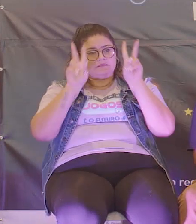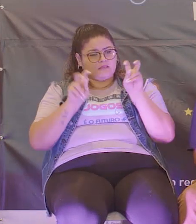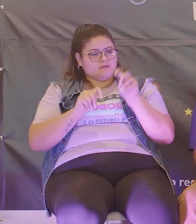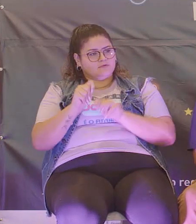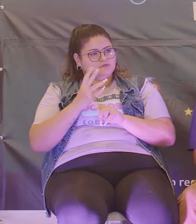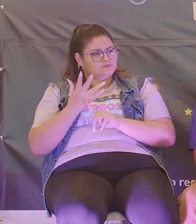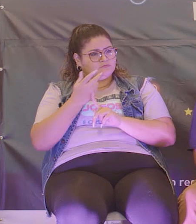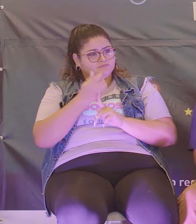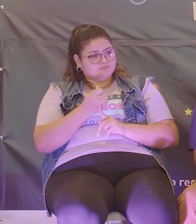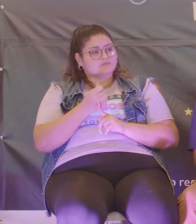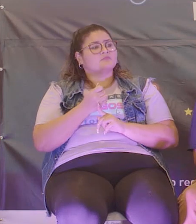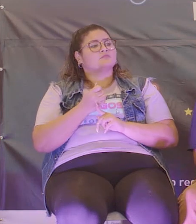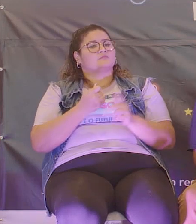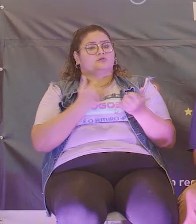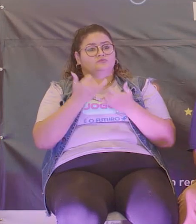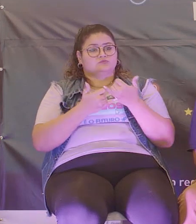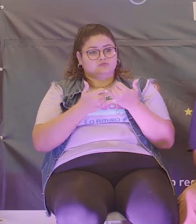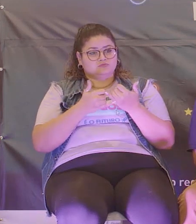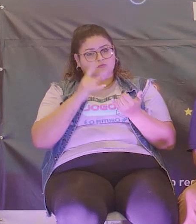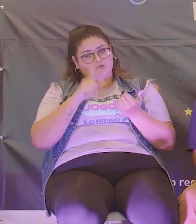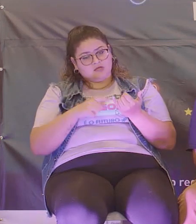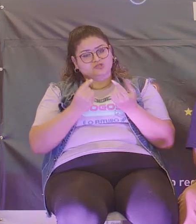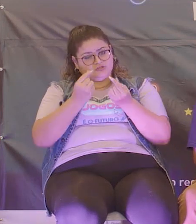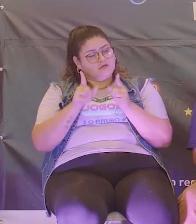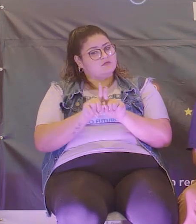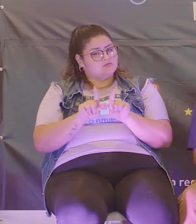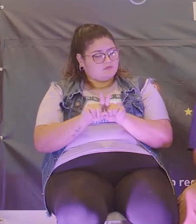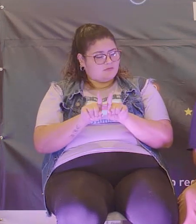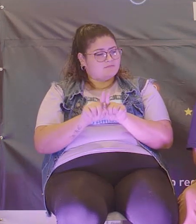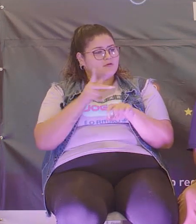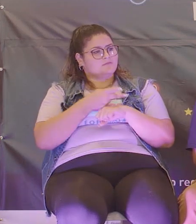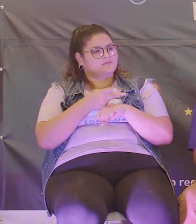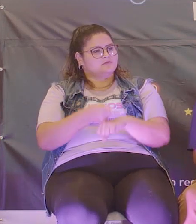esses jovens estão criando valem dinheiro, valem premiação,